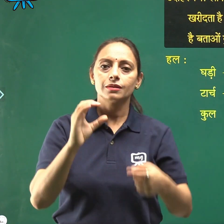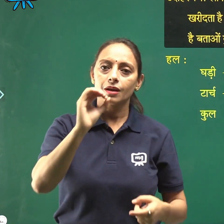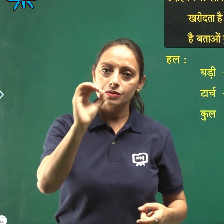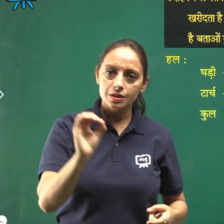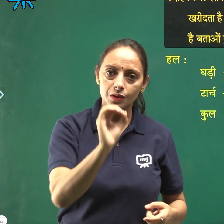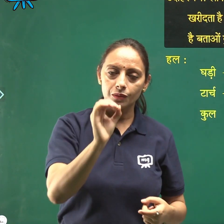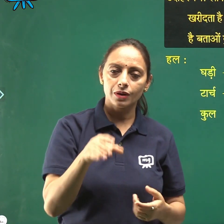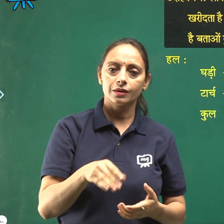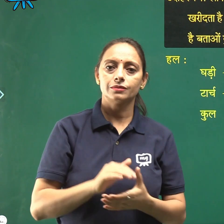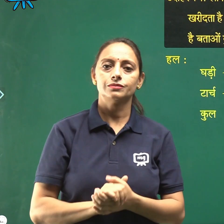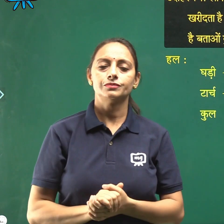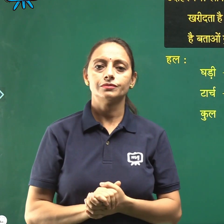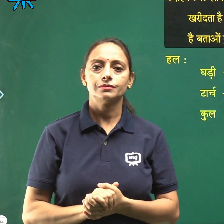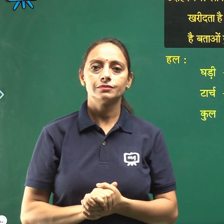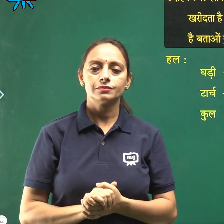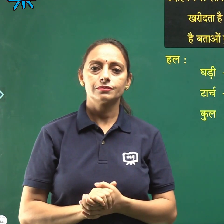0 + 0 0 हुआ।